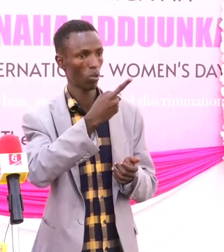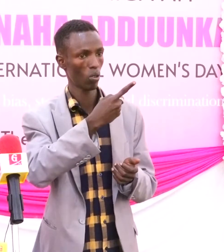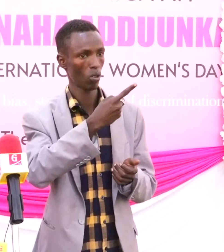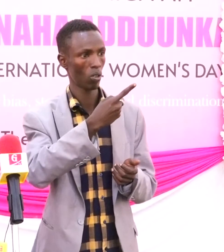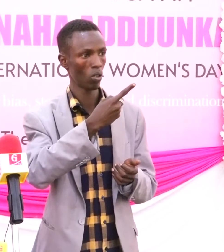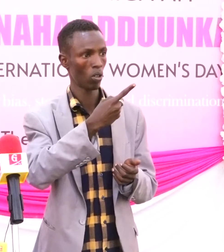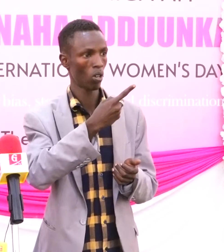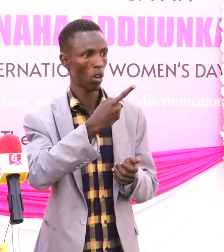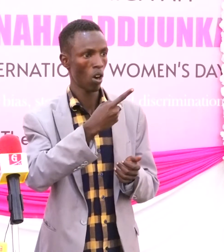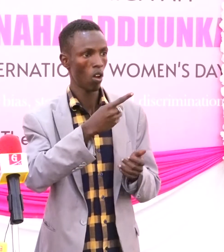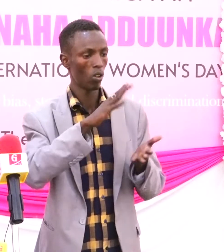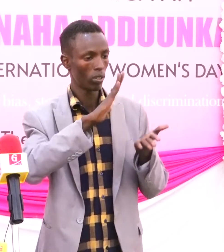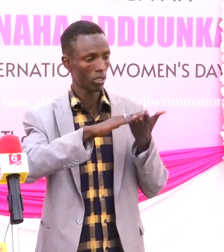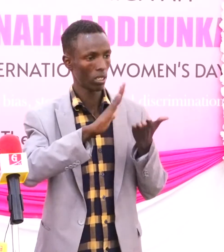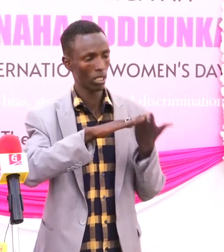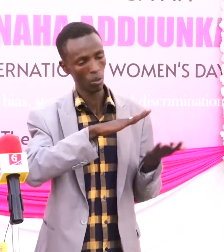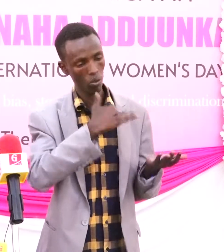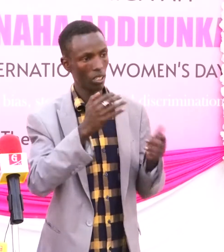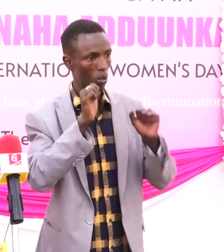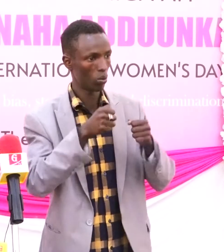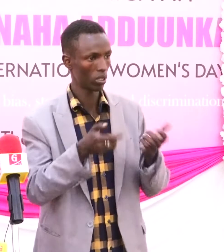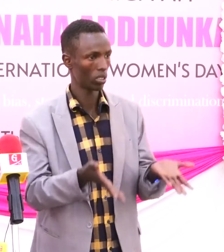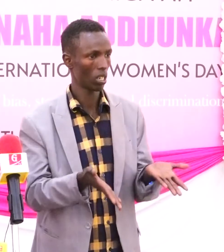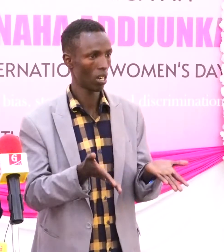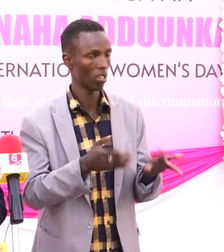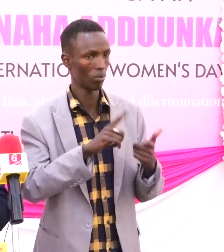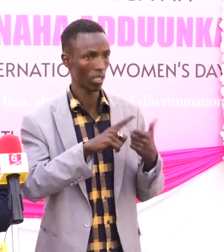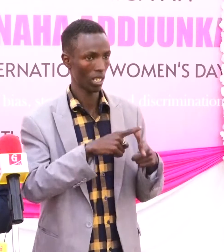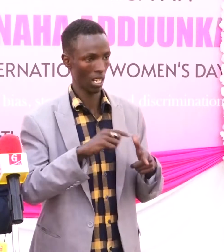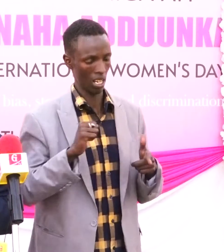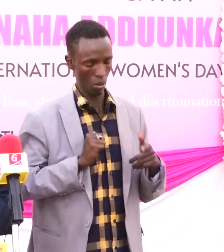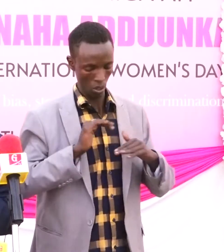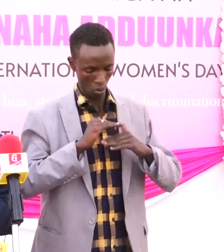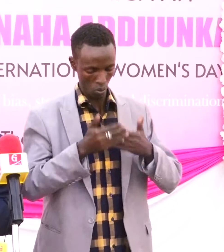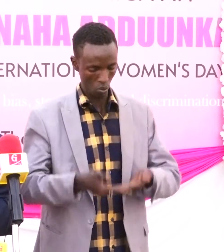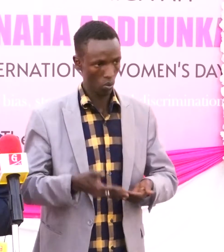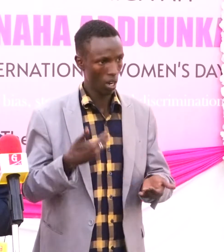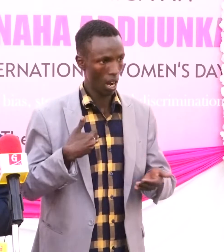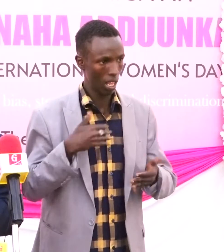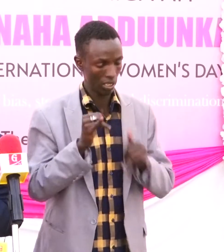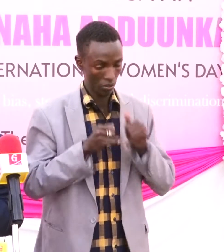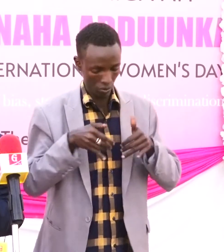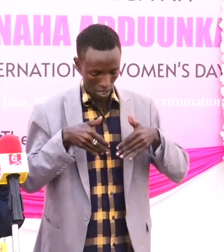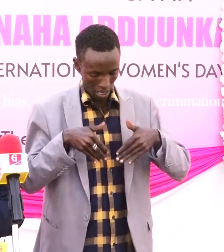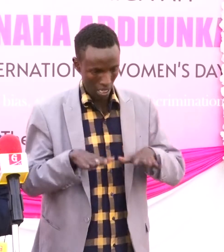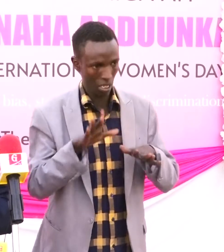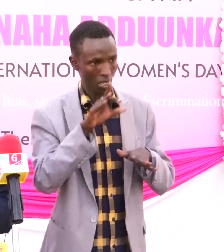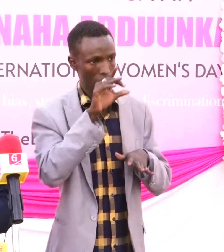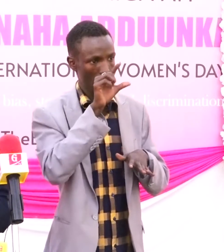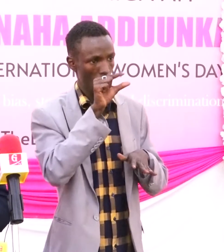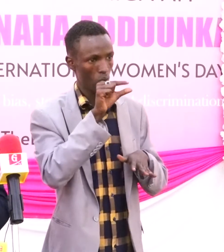toddoba boqol oo ka midihi sirfaygii u dambeeyay aynu samaynay afartii sanee u dambeeyo sanadkii hore soo